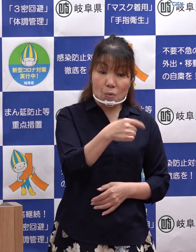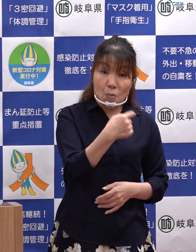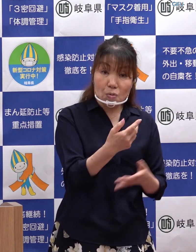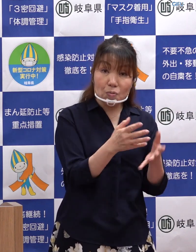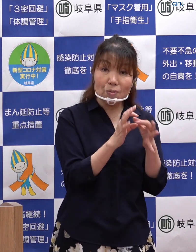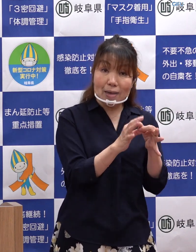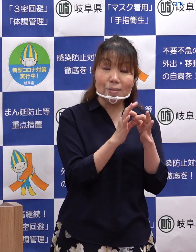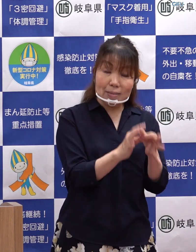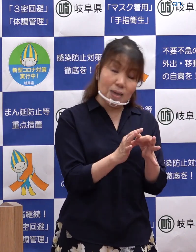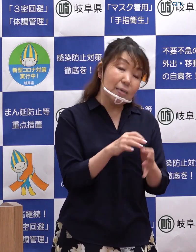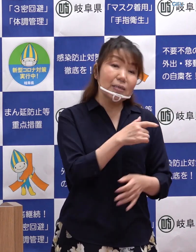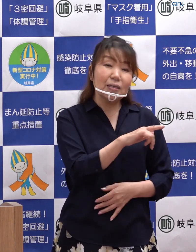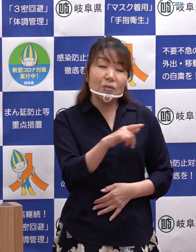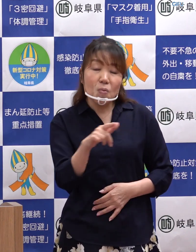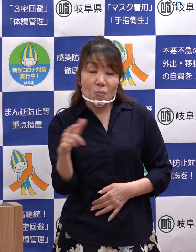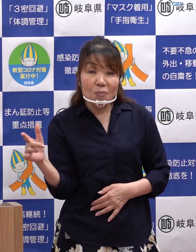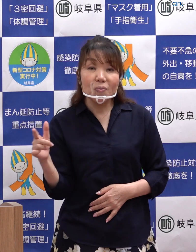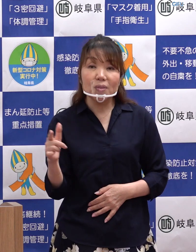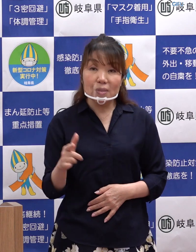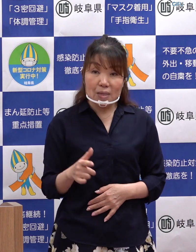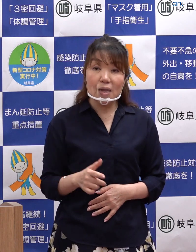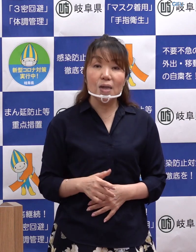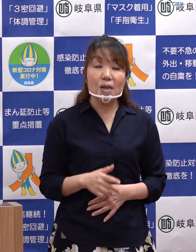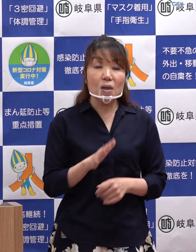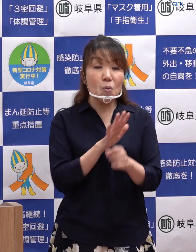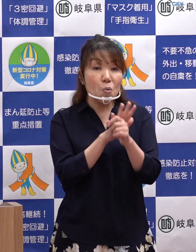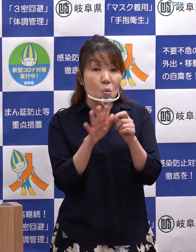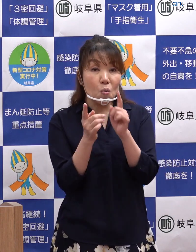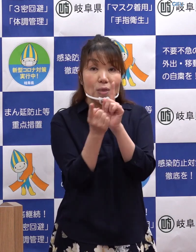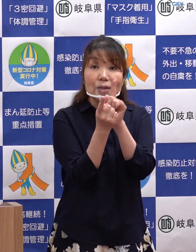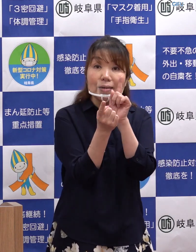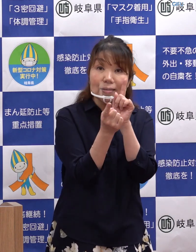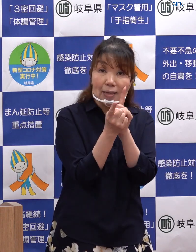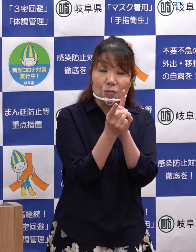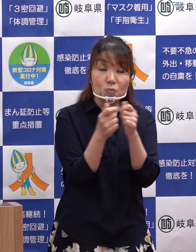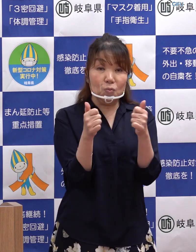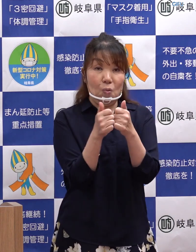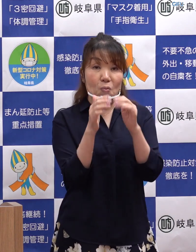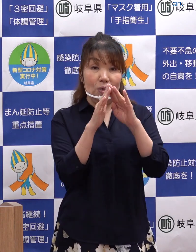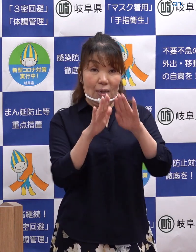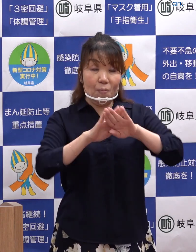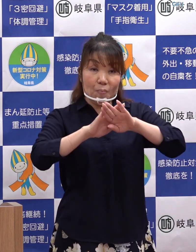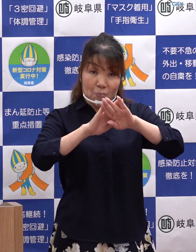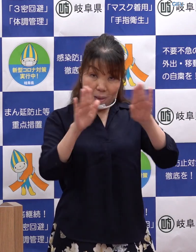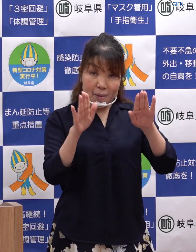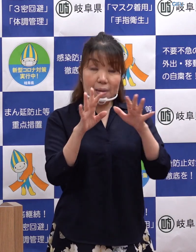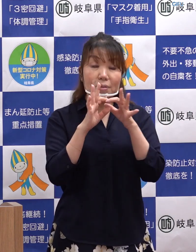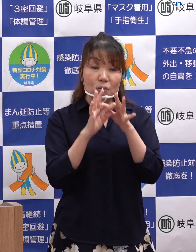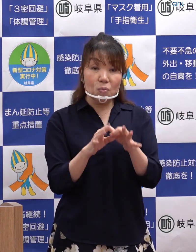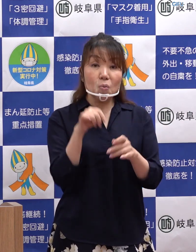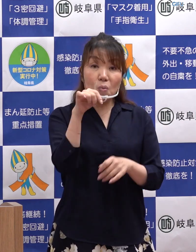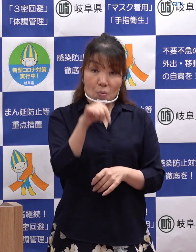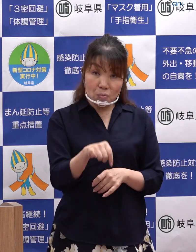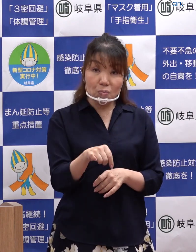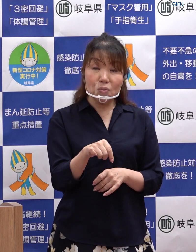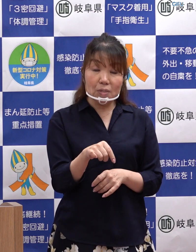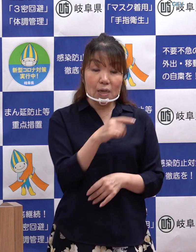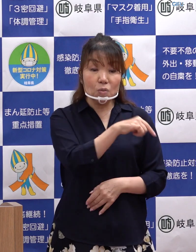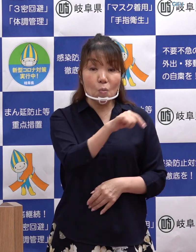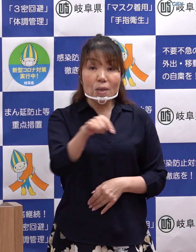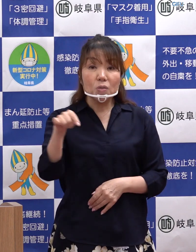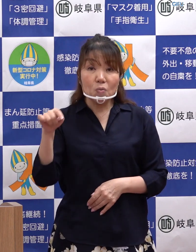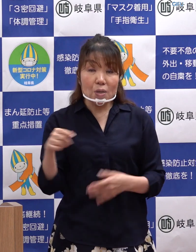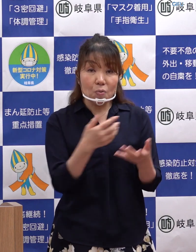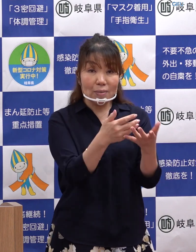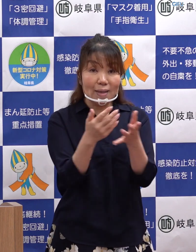な方々の例の、コロナ対策の協議会がございますが、この協議会を通じて、それぞれの団体